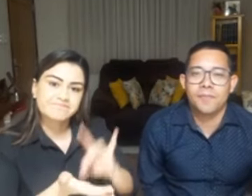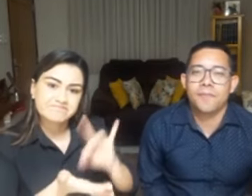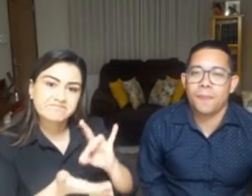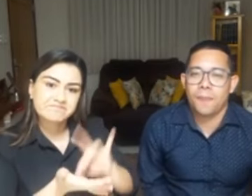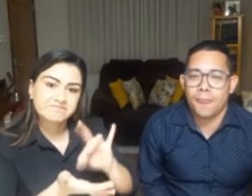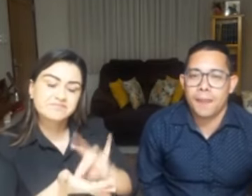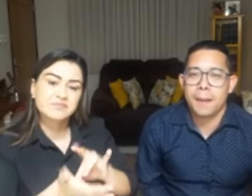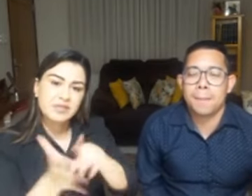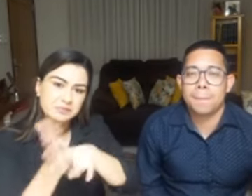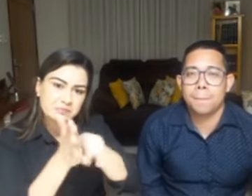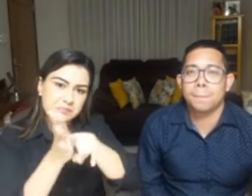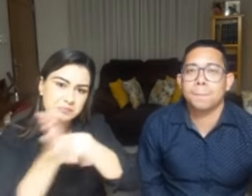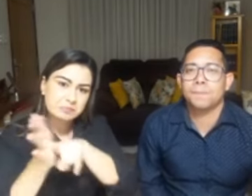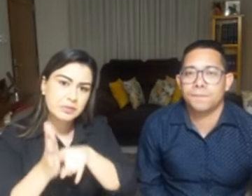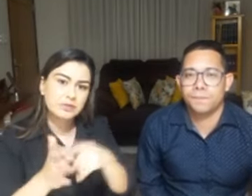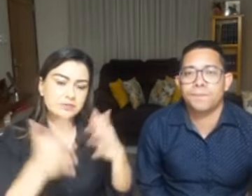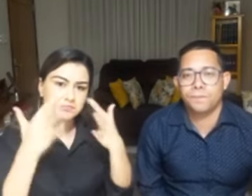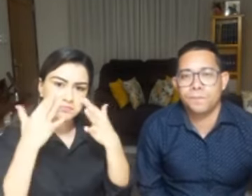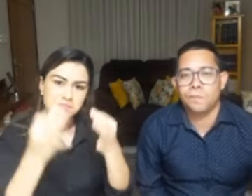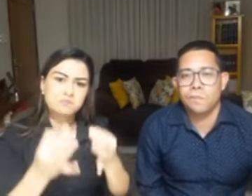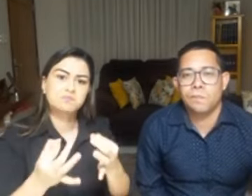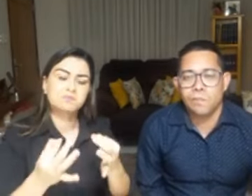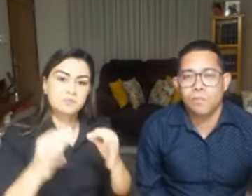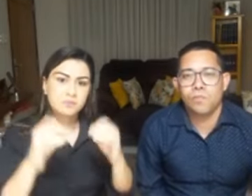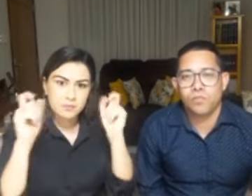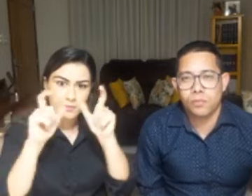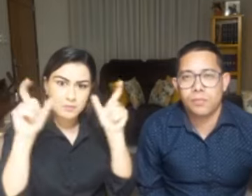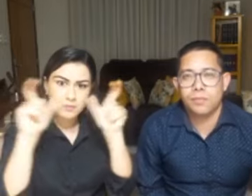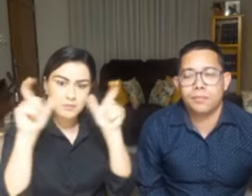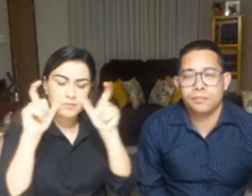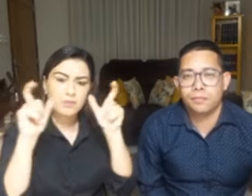assim, impressionantes, né? Como que